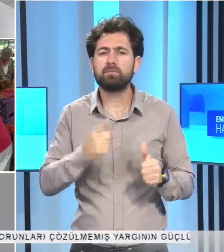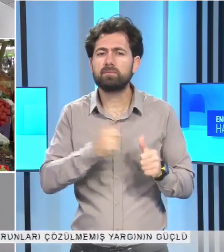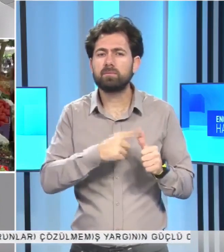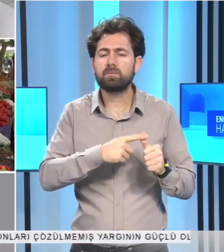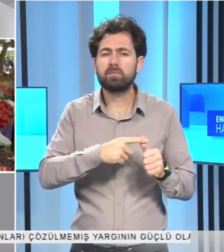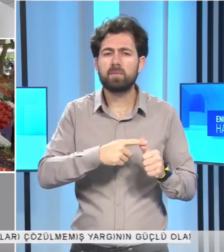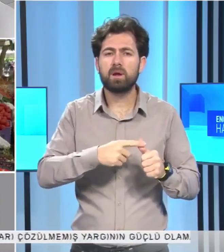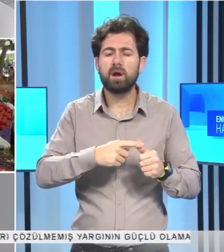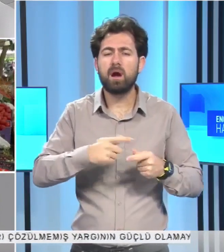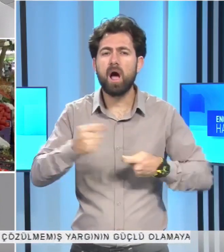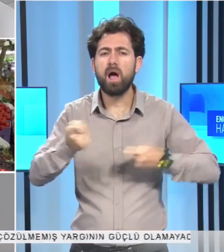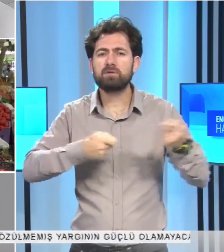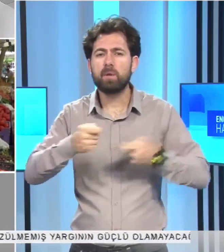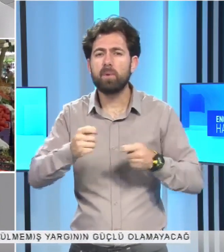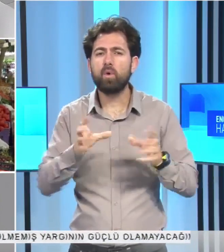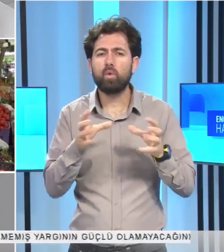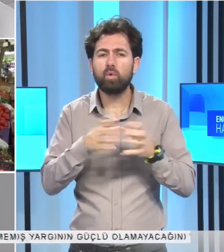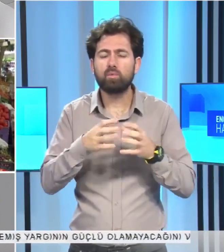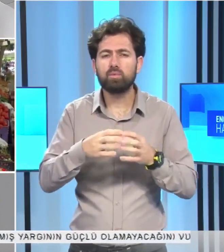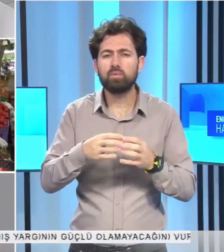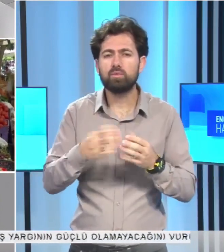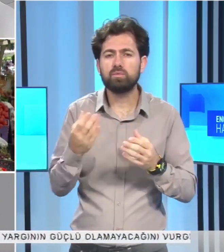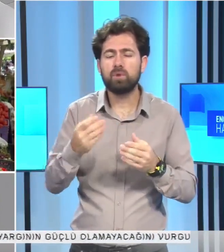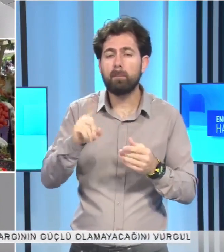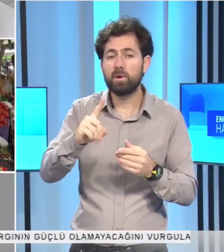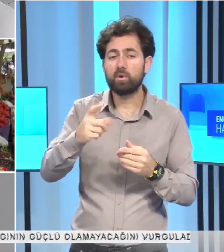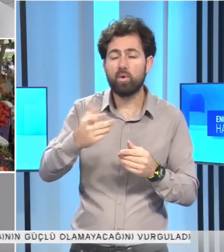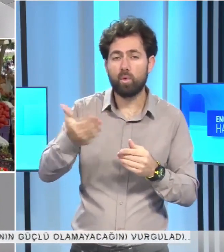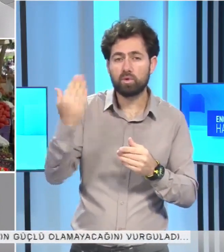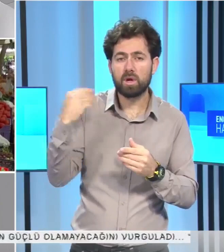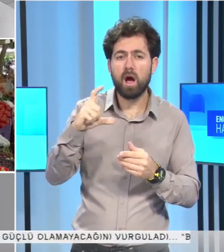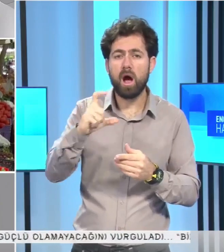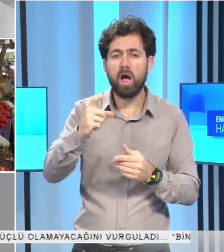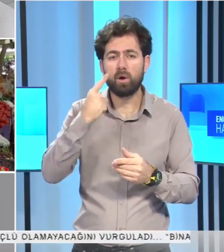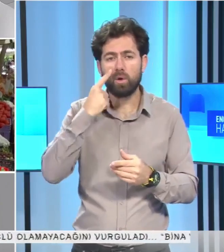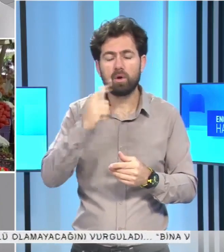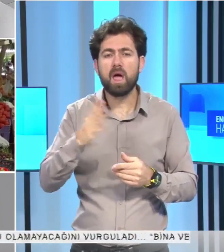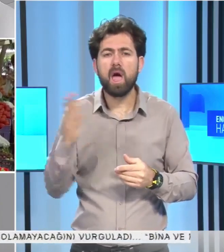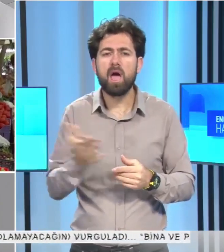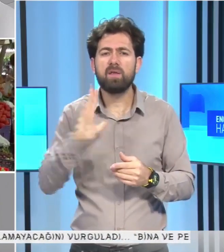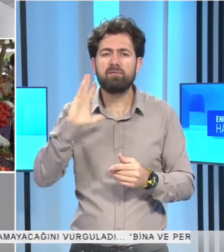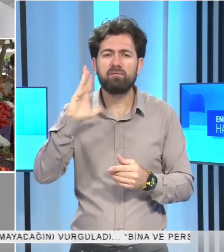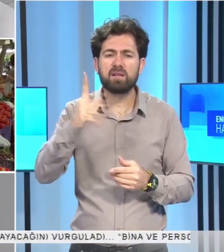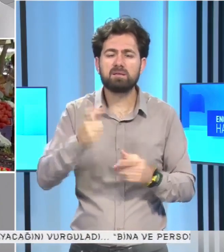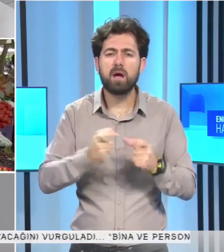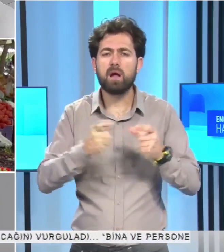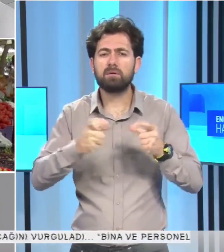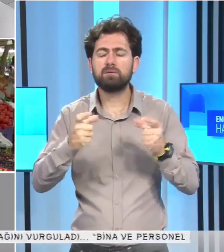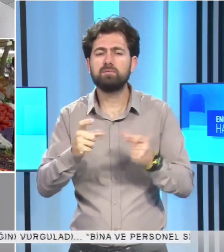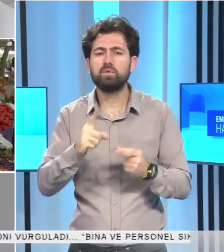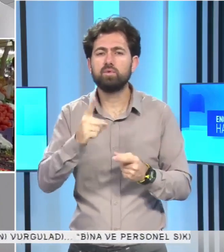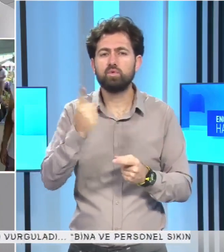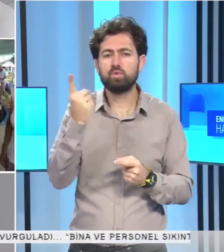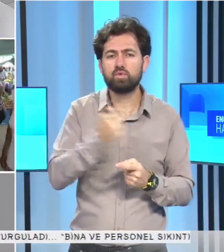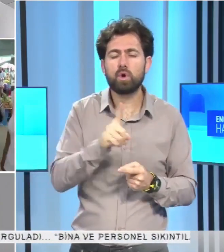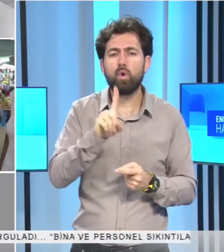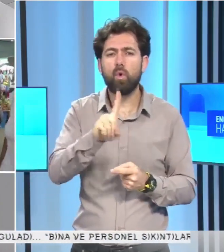Ana harcama grubu itibariyle bir önceki aya göre en yüksek artış